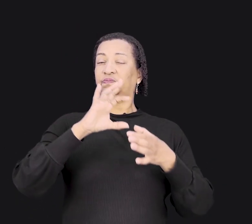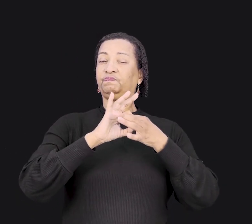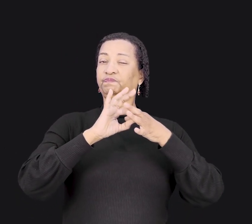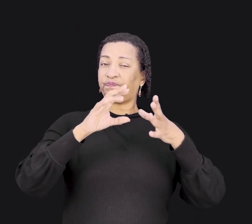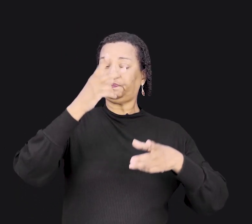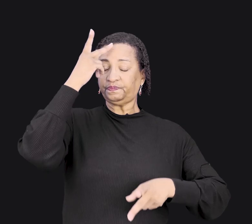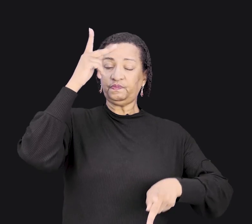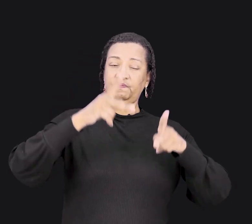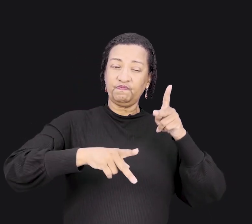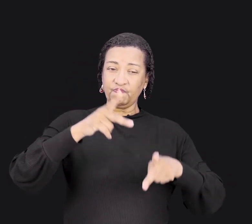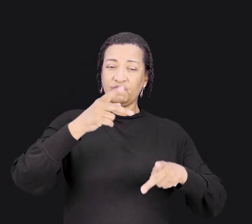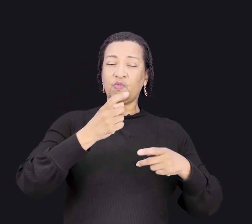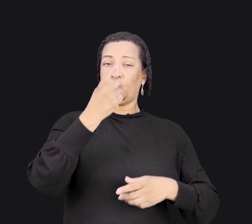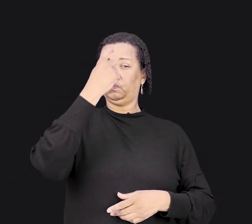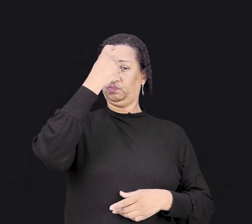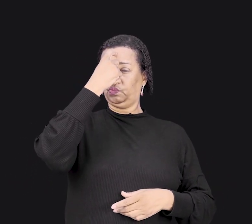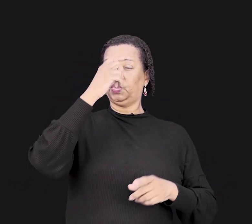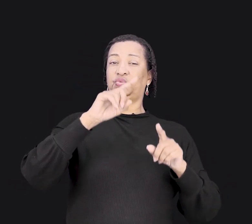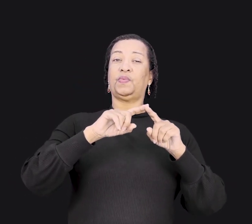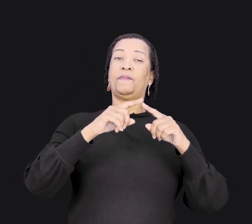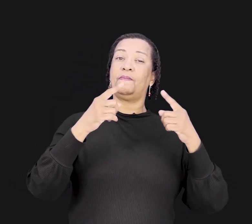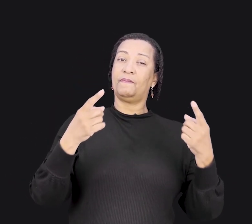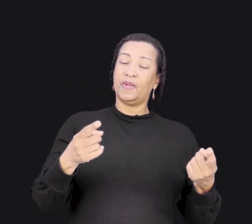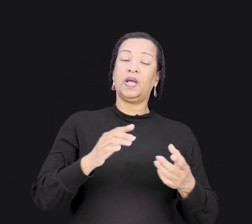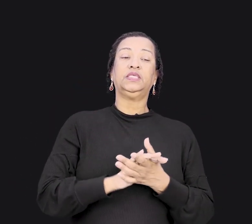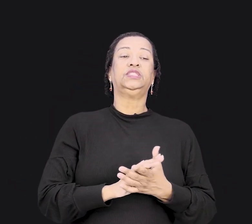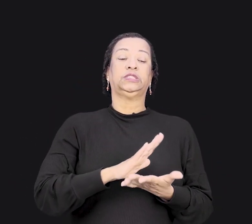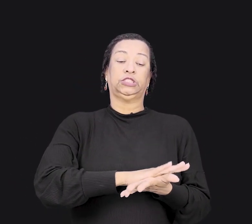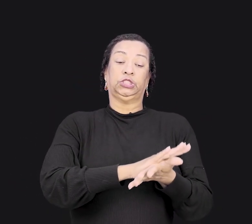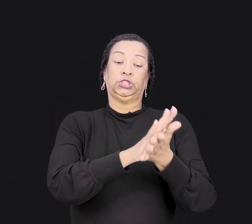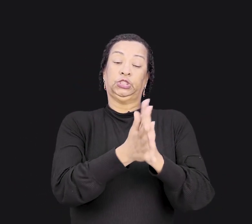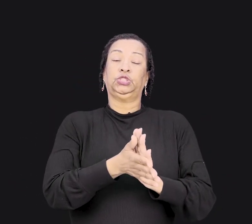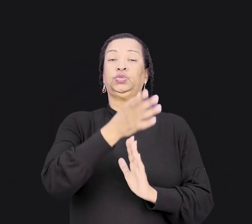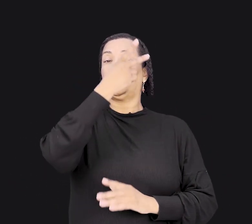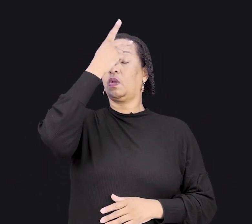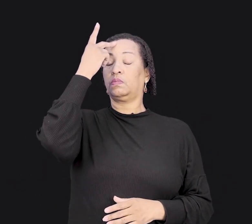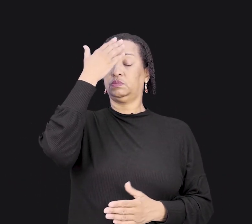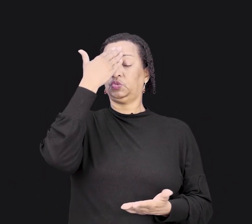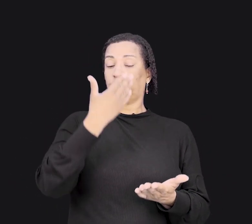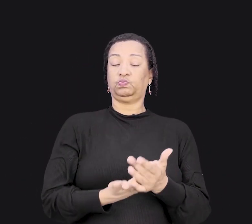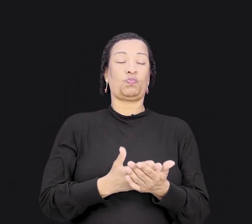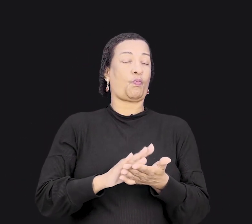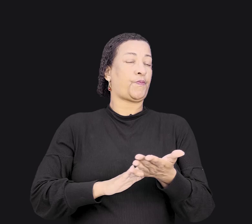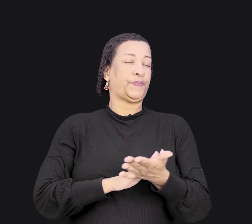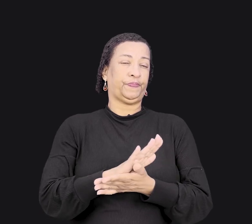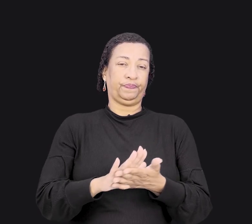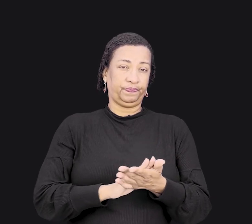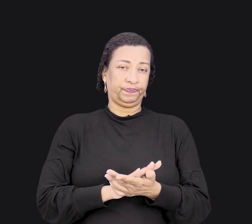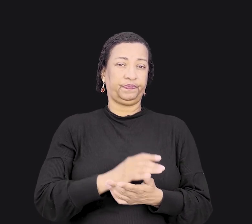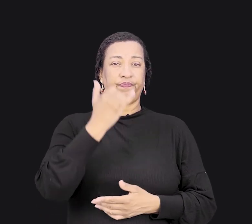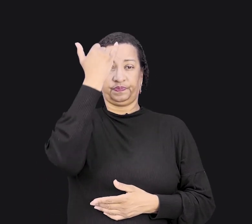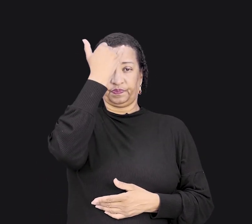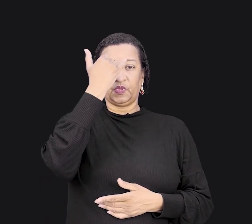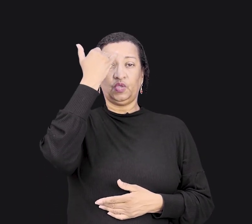Egito, mas posteriormente destruiu os que não creram. Judas aqui evoca um dos capítulos